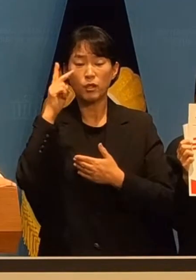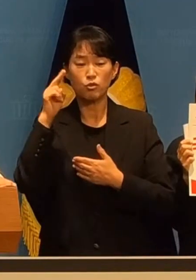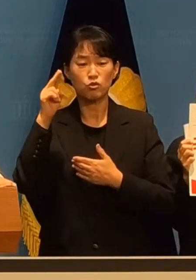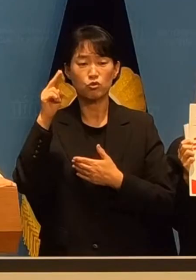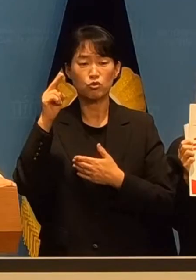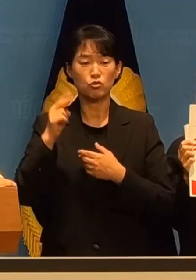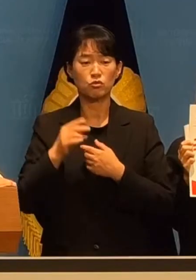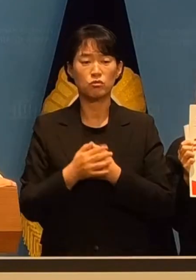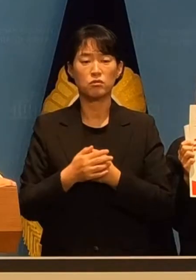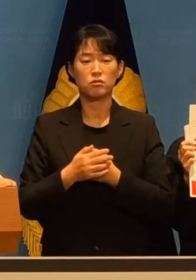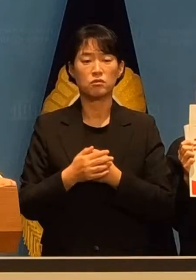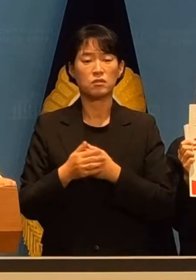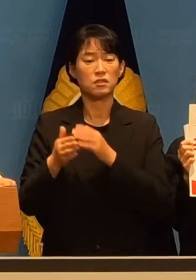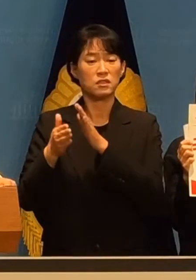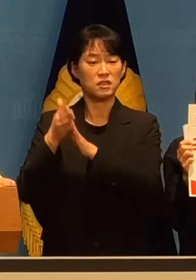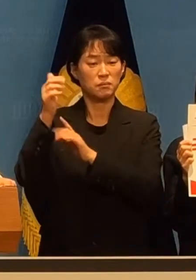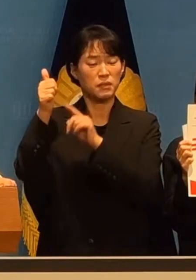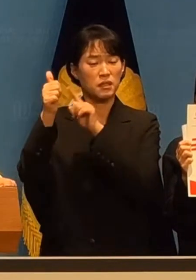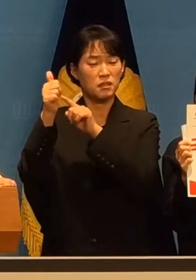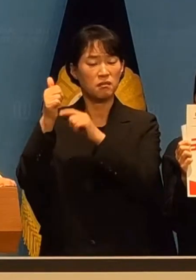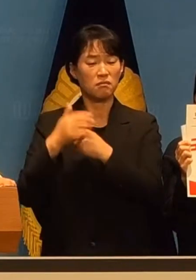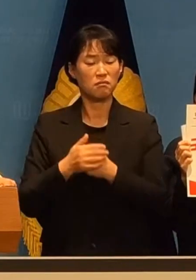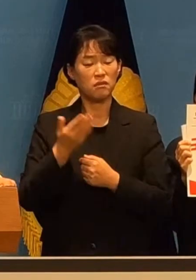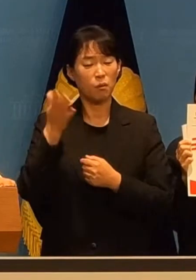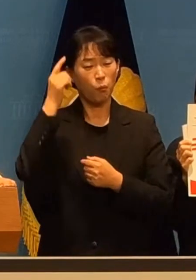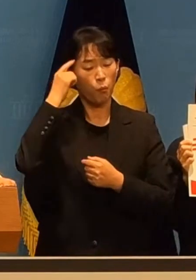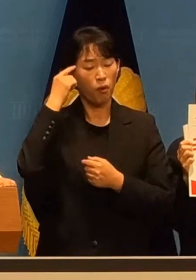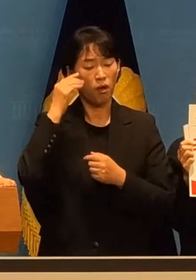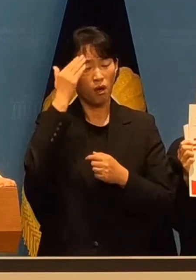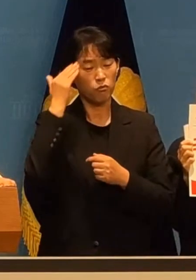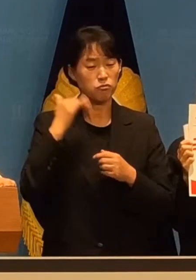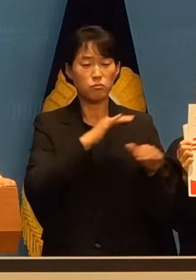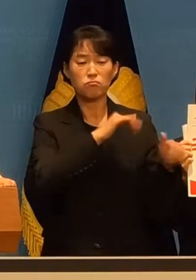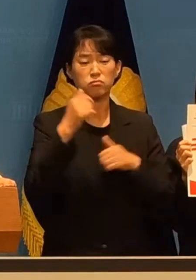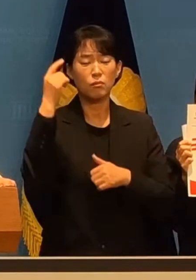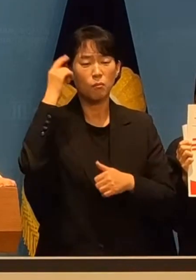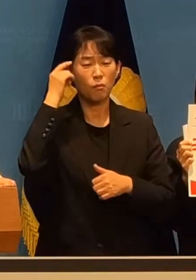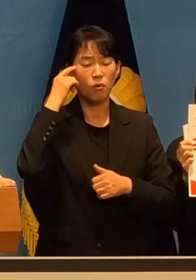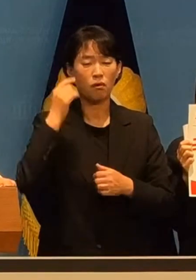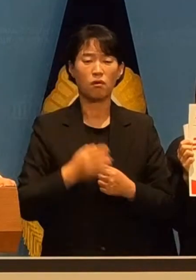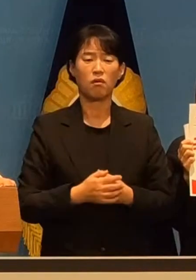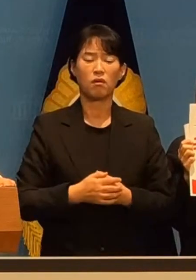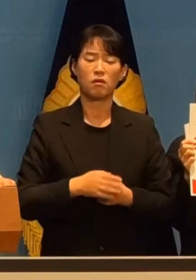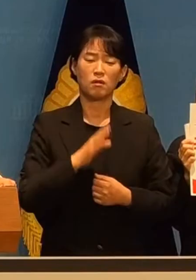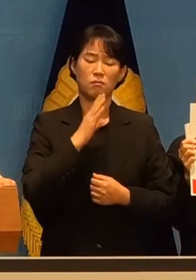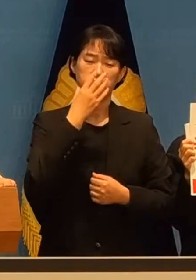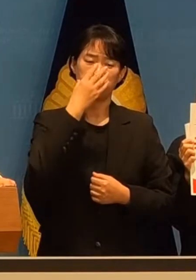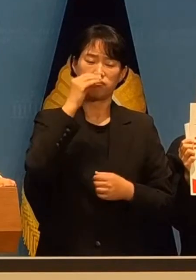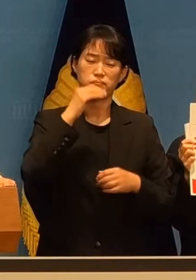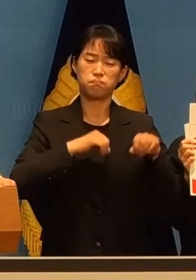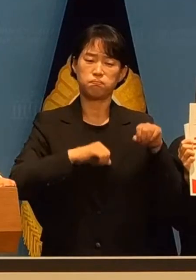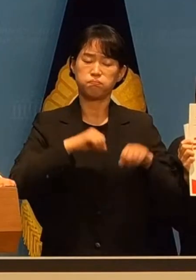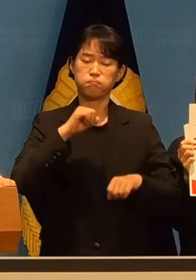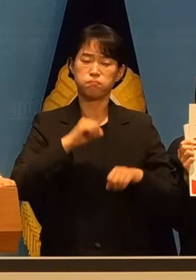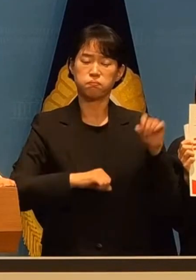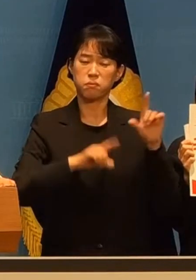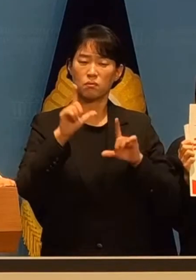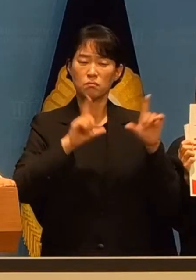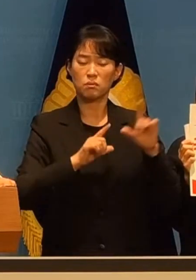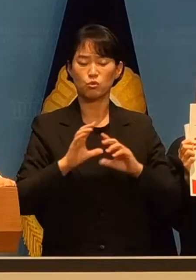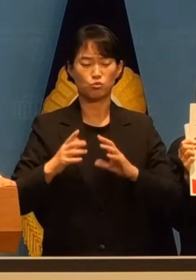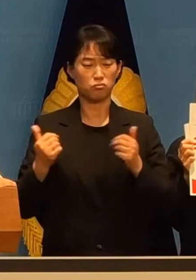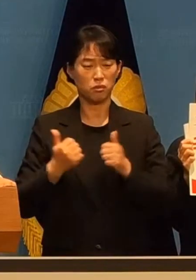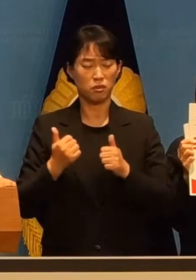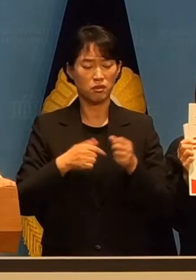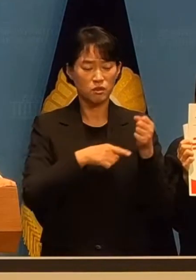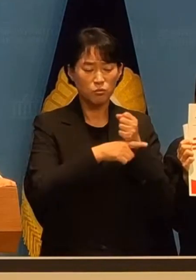대표 미국 시민 김범석을 왜 한국 국회가 부르냐 이렇게 오만한 태도로 국회에